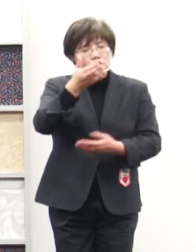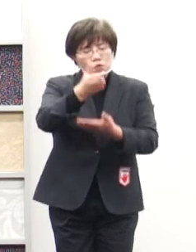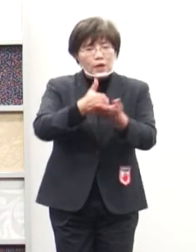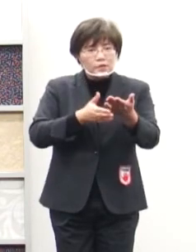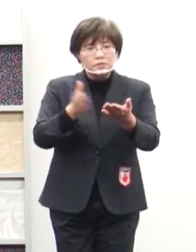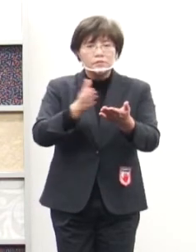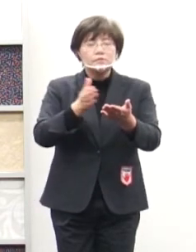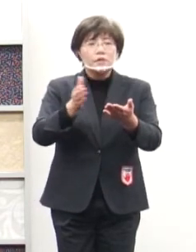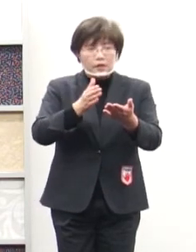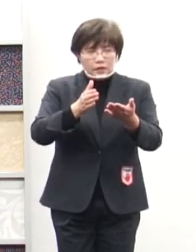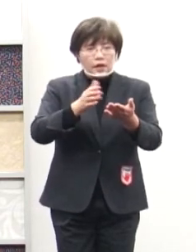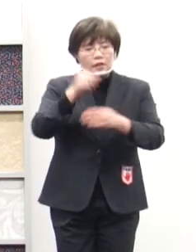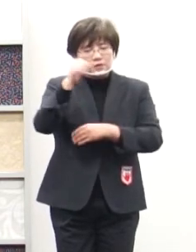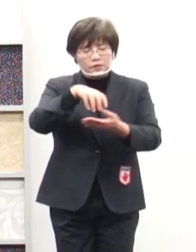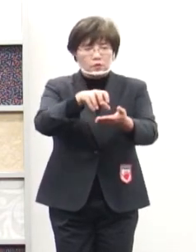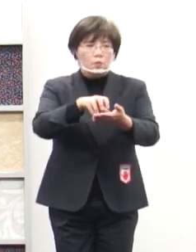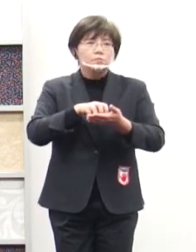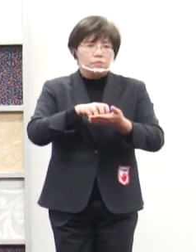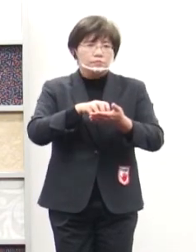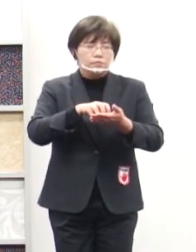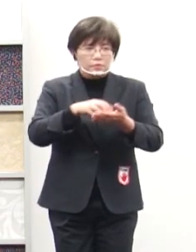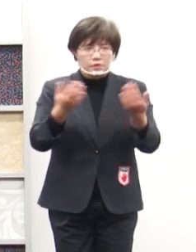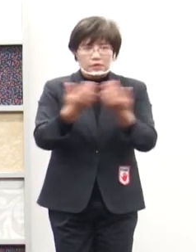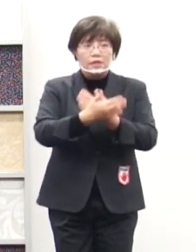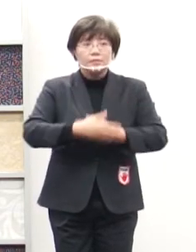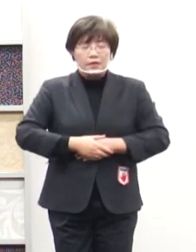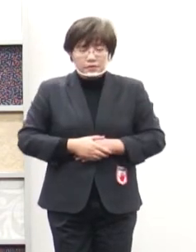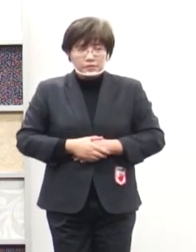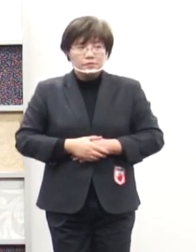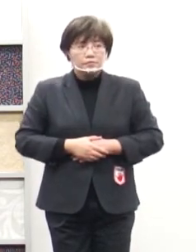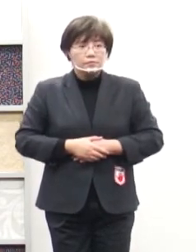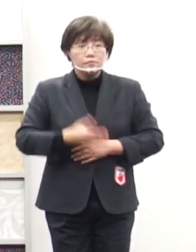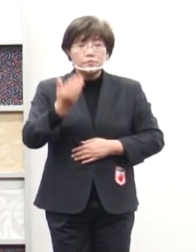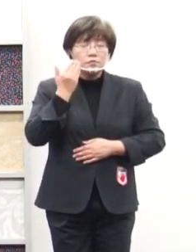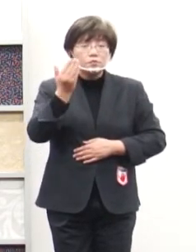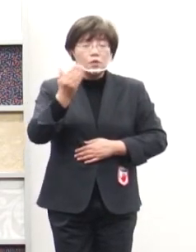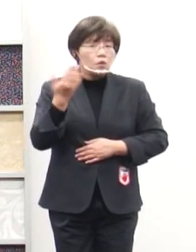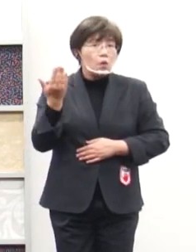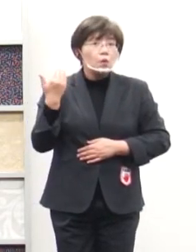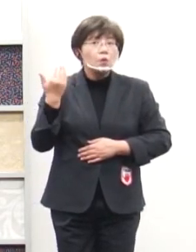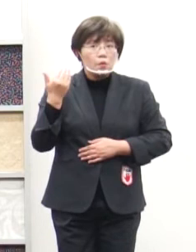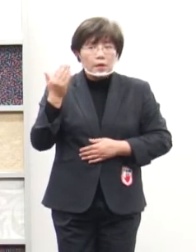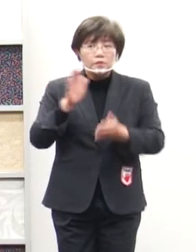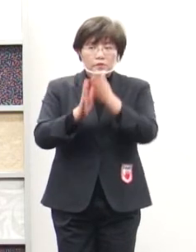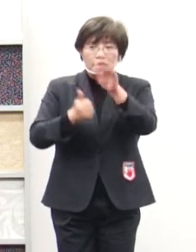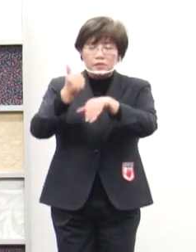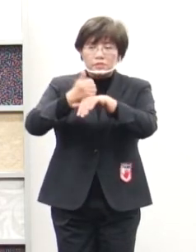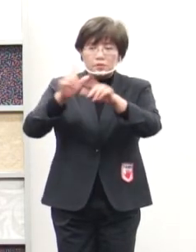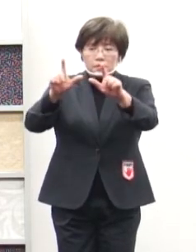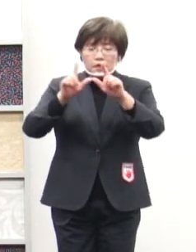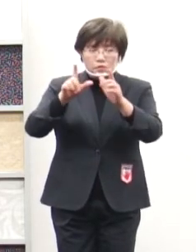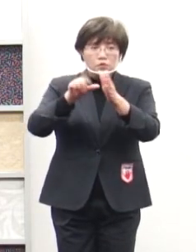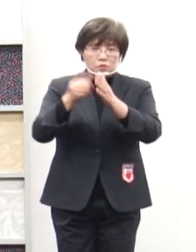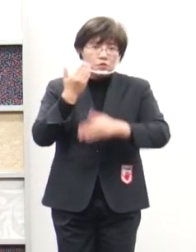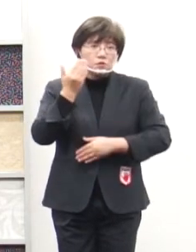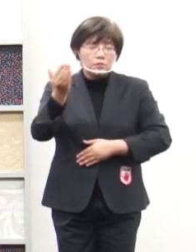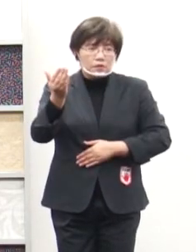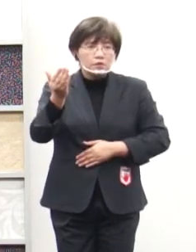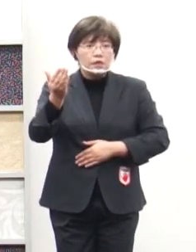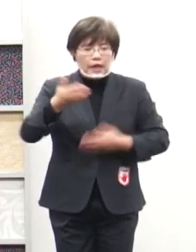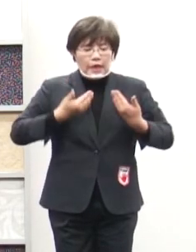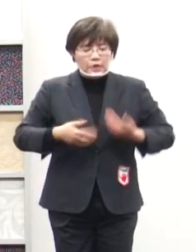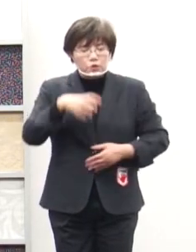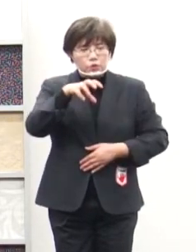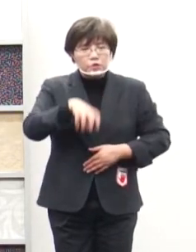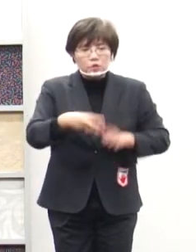ということなわけです。この前の記者会見で私質問させてもらいましたけれども、そもそもそのグリーンゾーンとか個別会